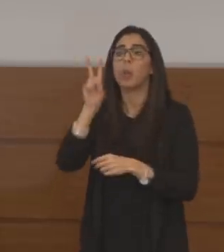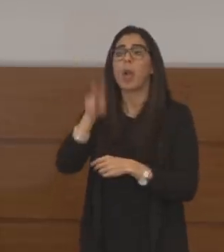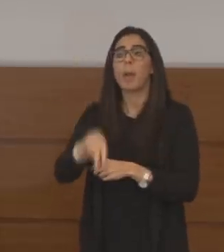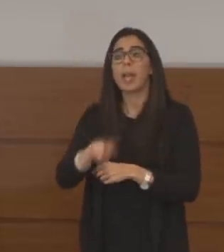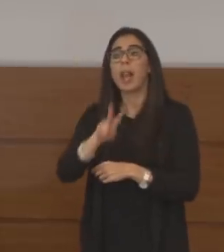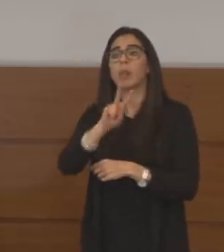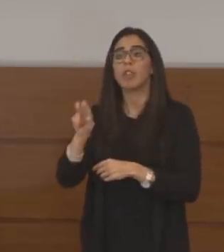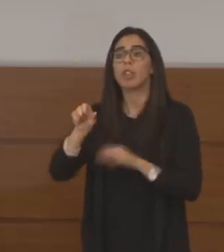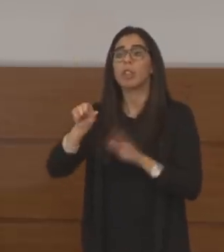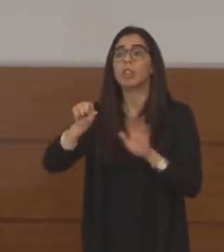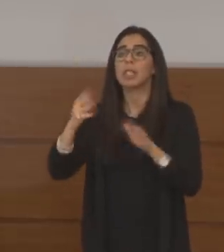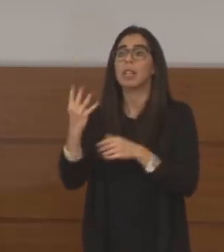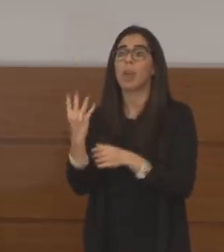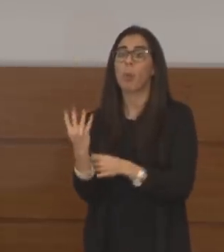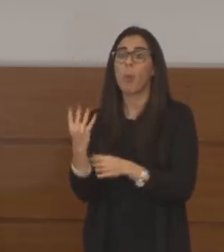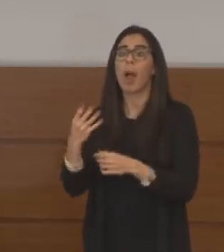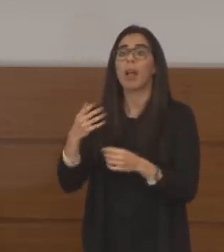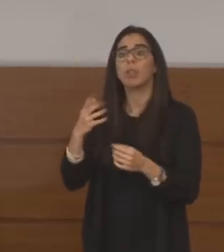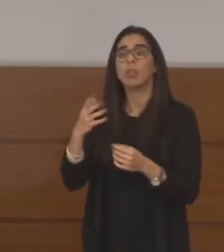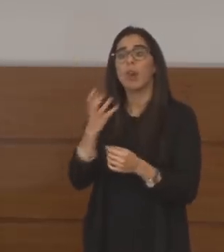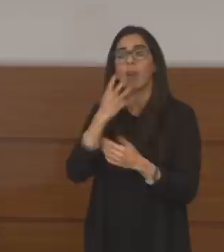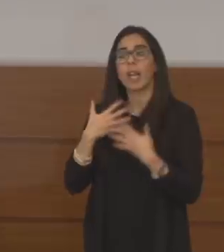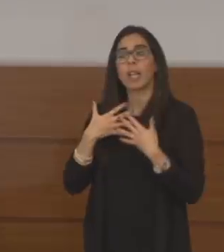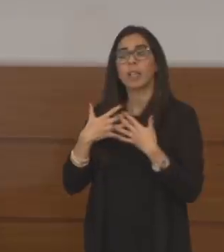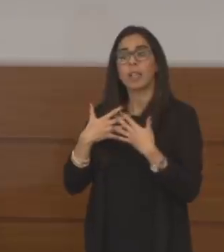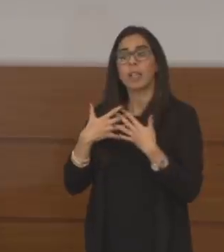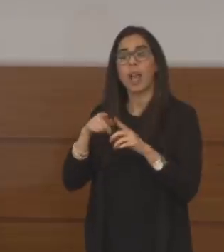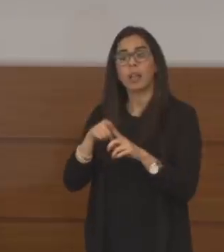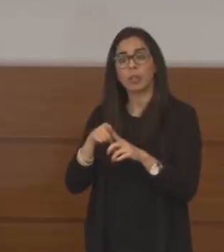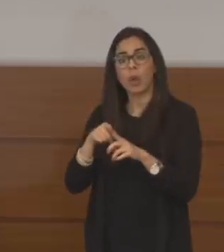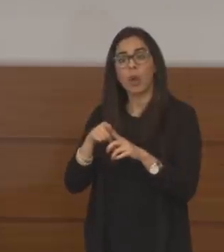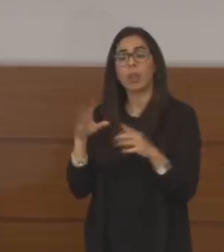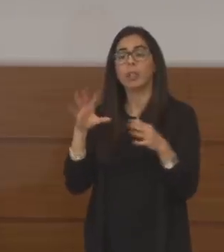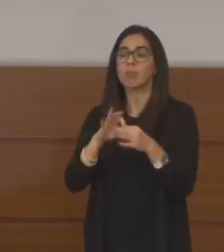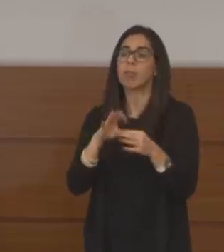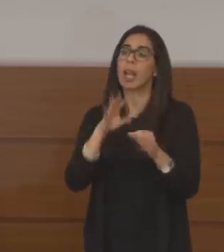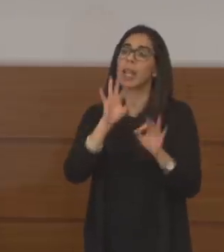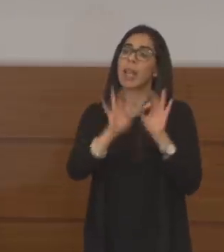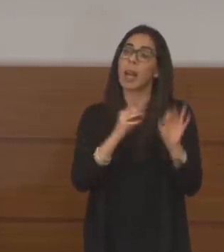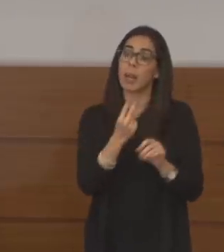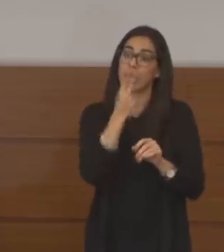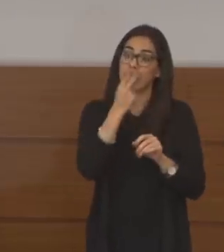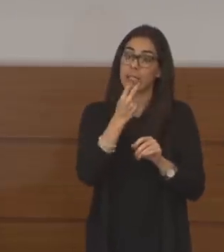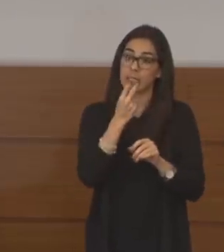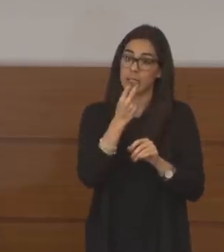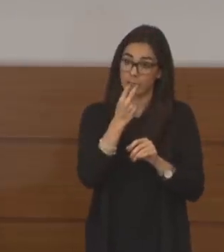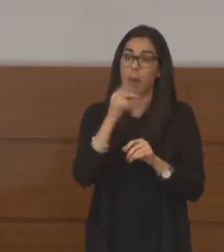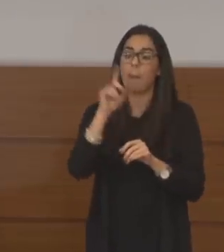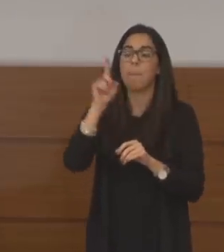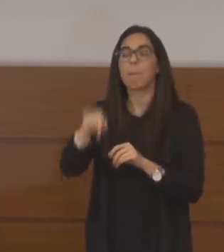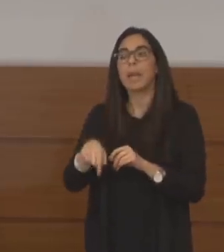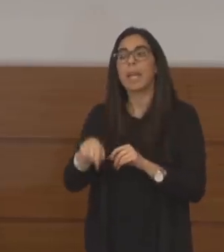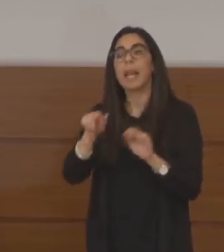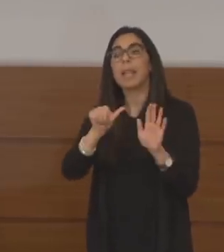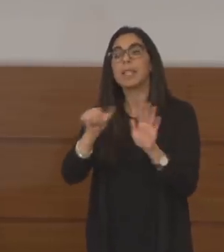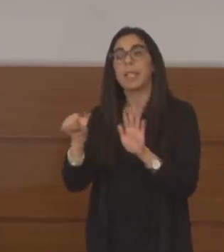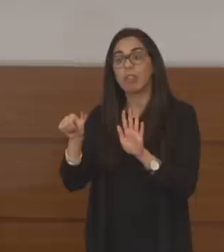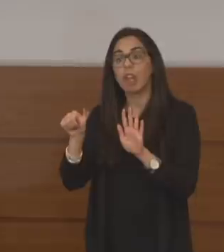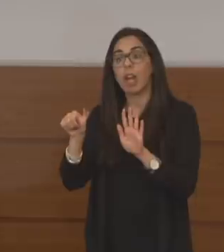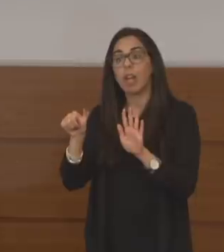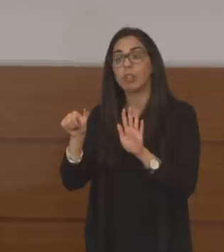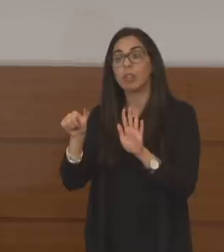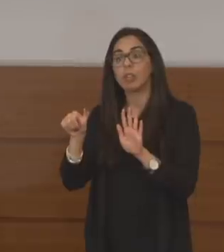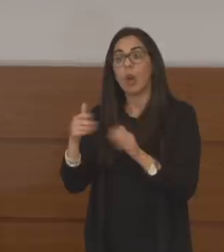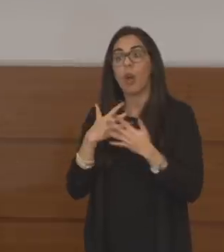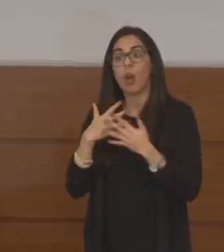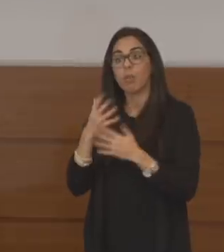2264 ventilatori per la terapia intensiva 1600 ventilatori